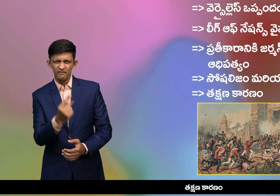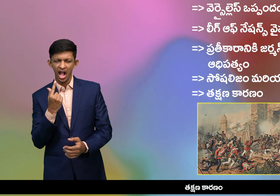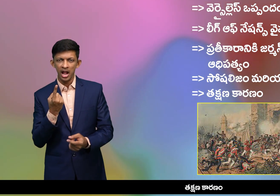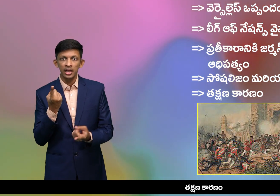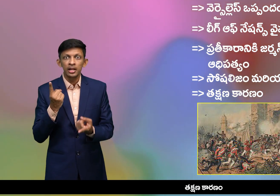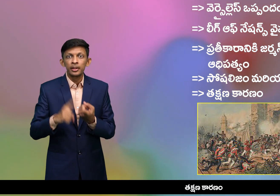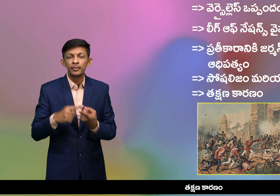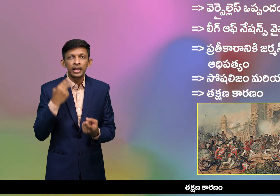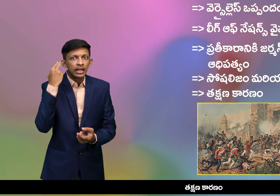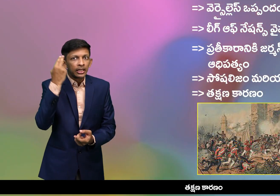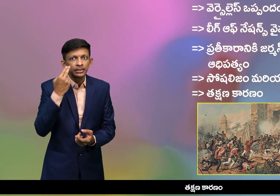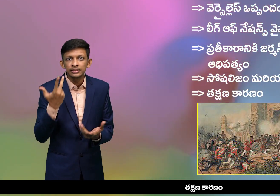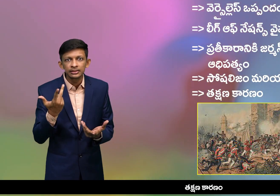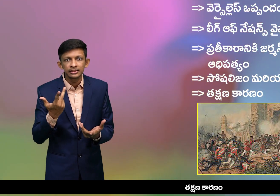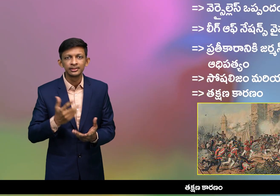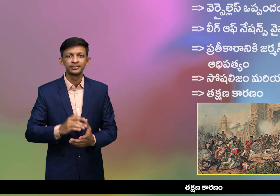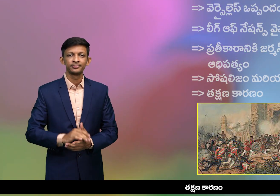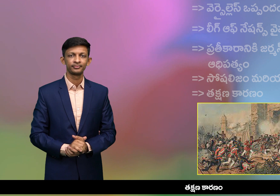తక్షణ కారణం,